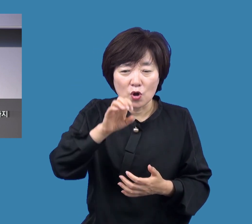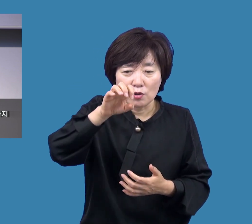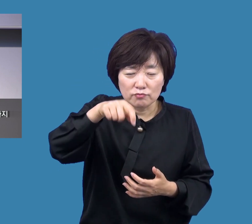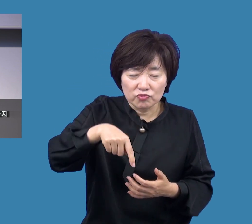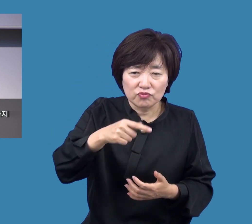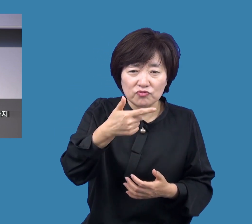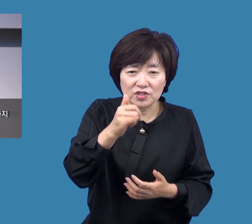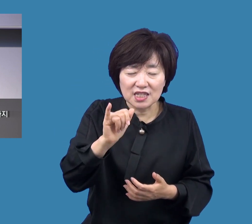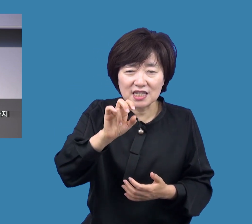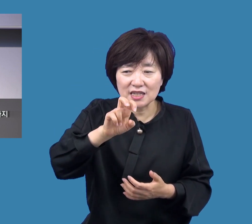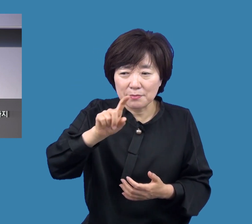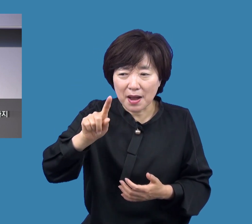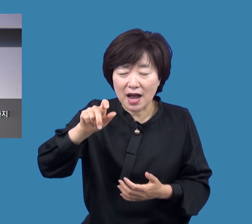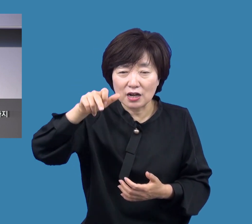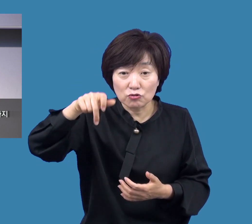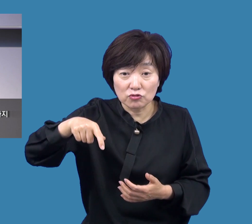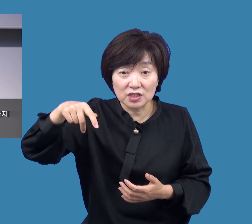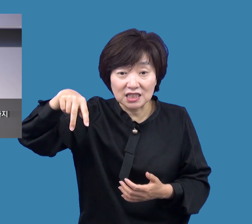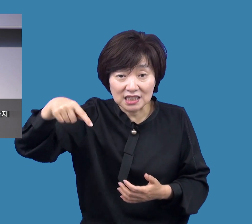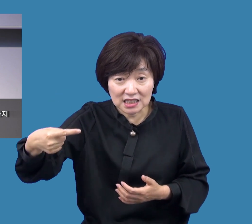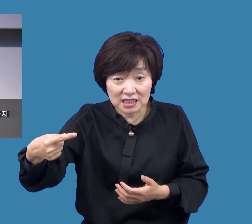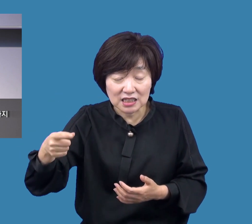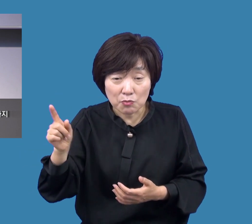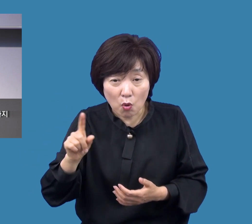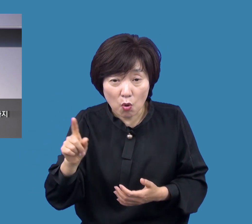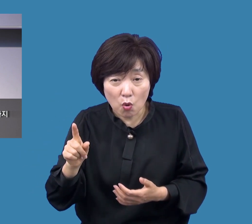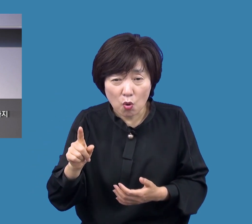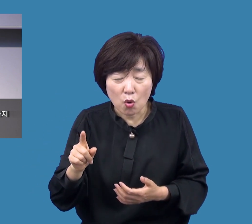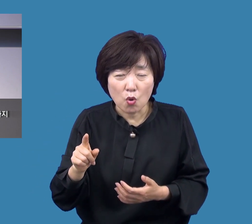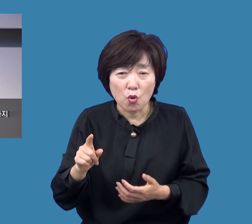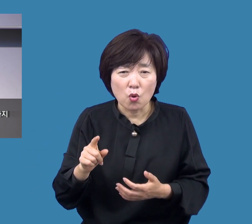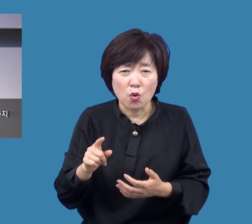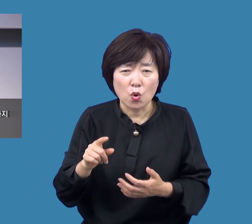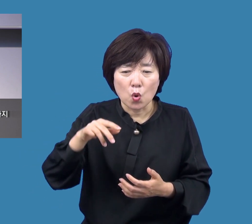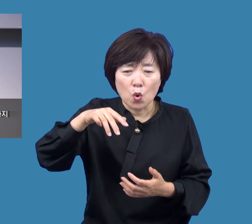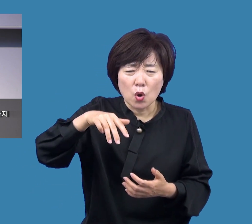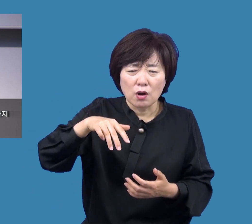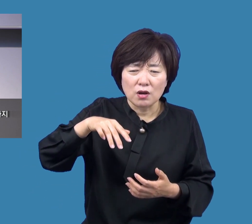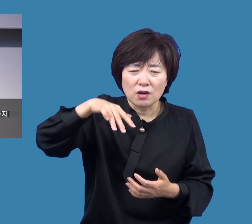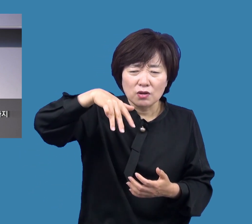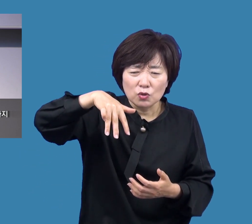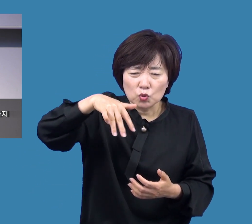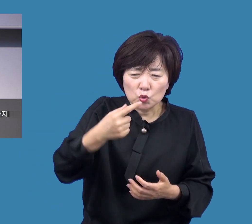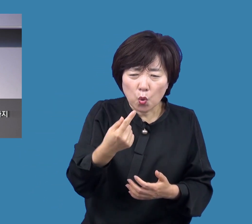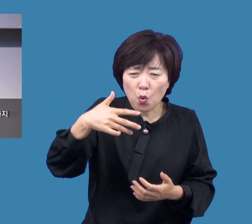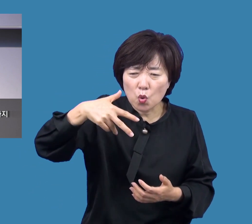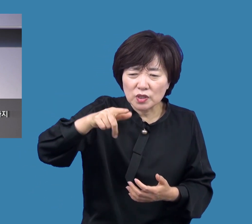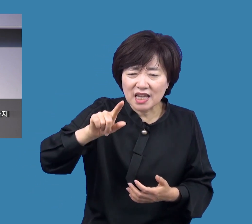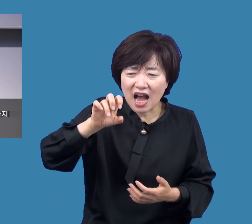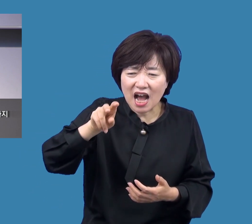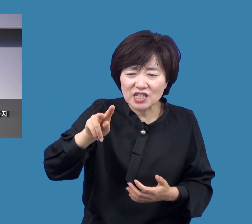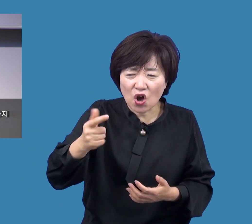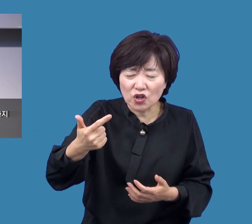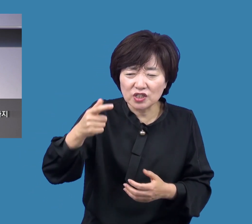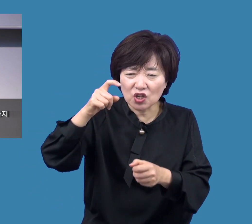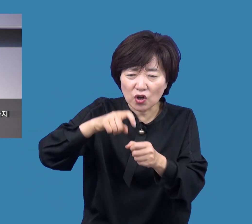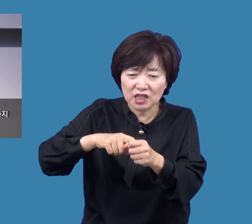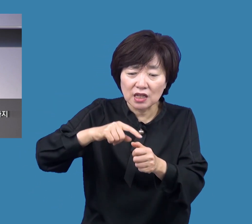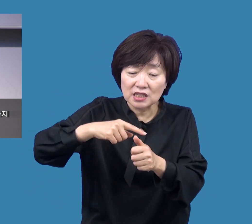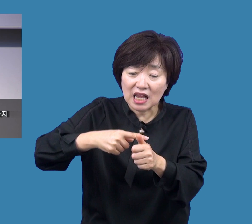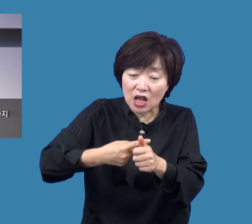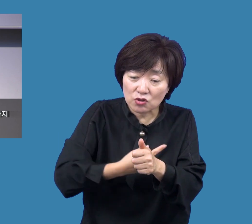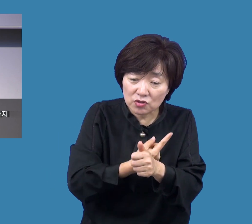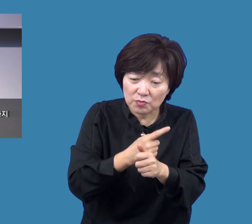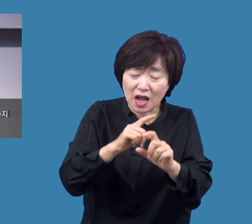푸니마티코스라고 하는 단어인데, 이 말의 뜻은 뭐냐면 초자연적인 이런 뜻이에요. 그러니까 신령한이라고 하는 건